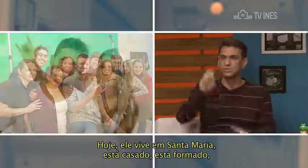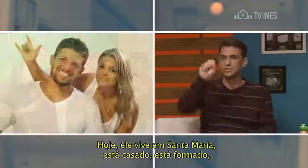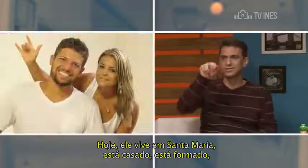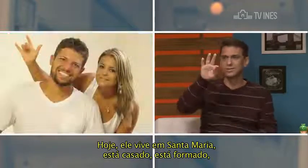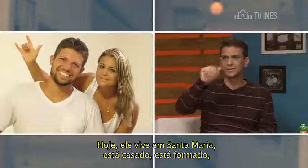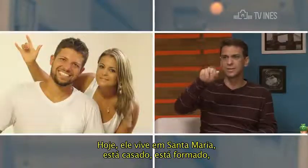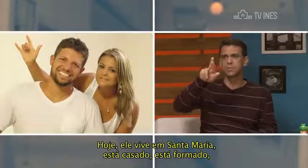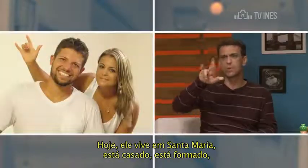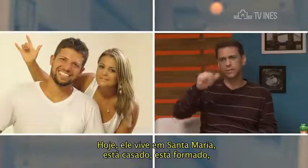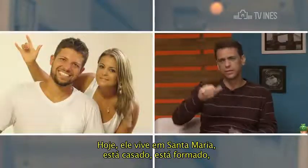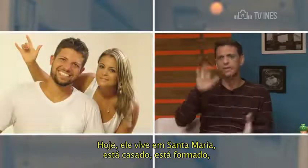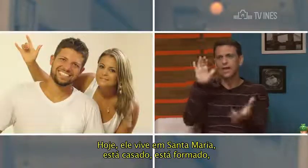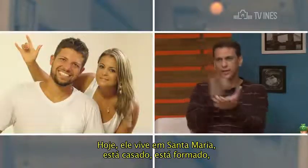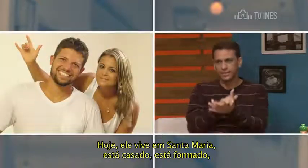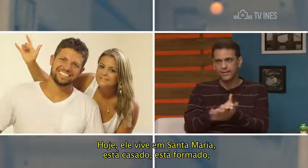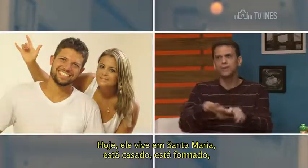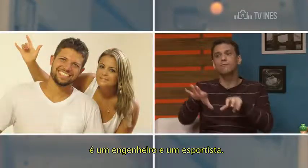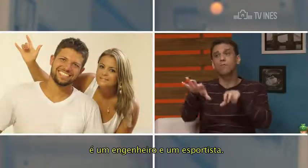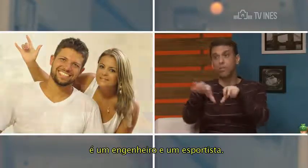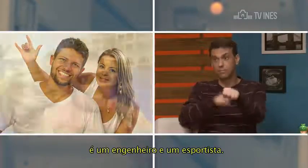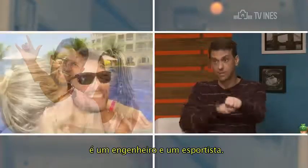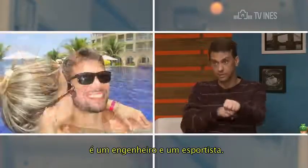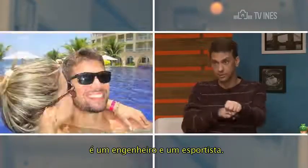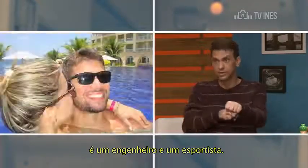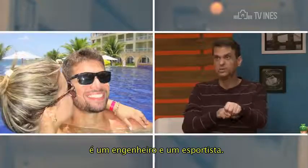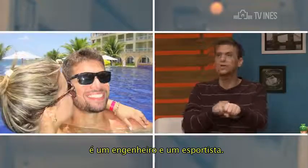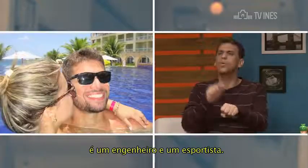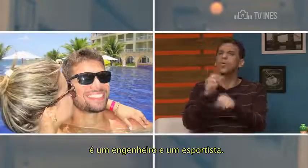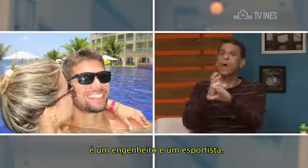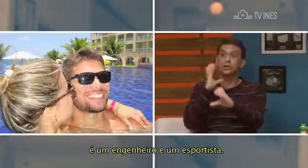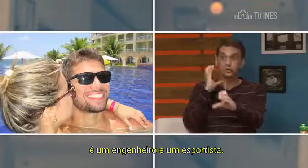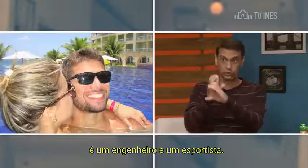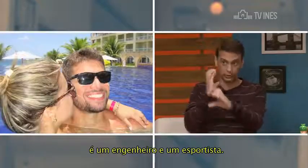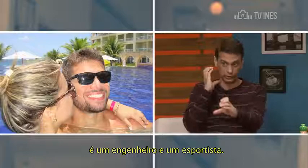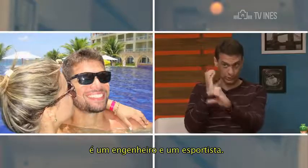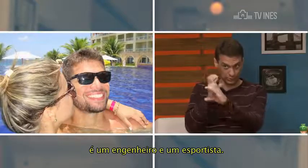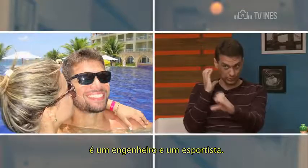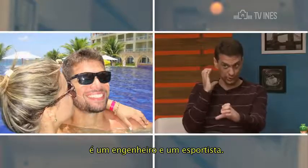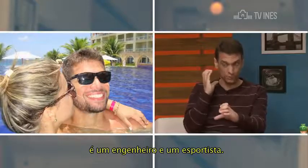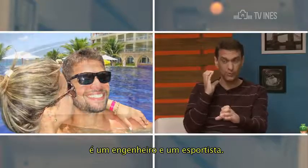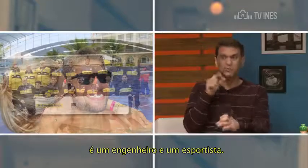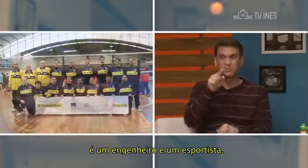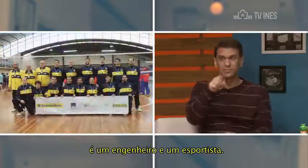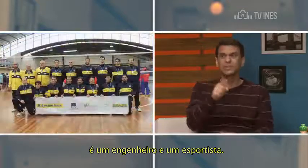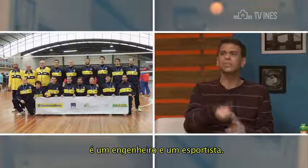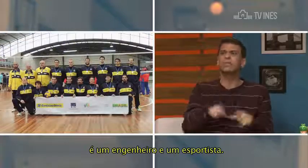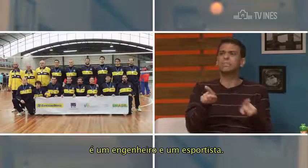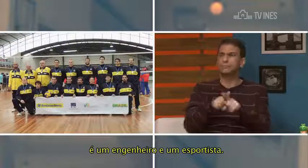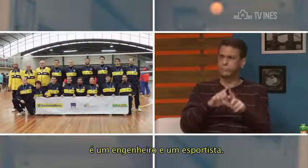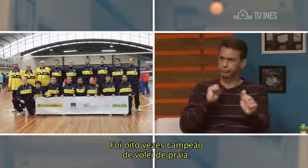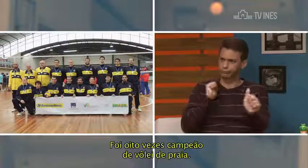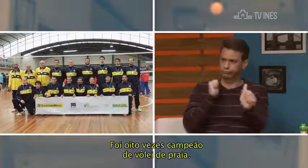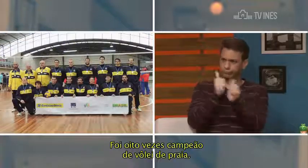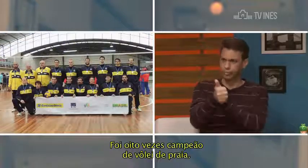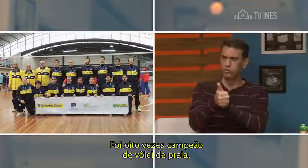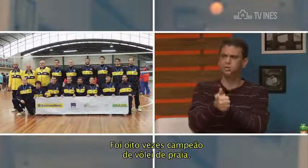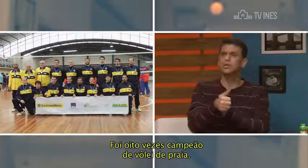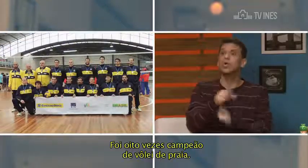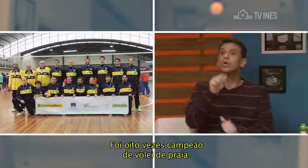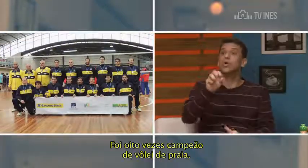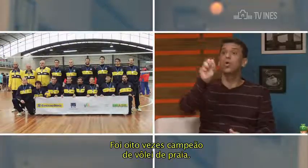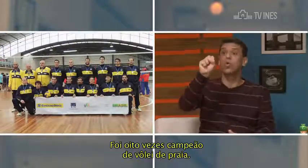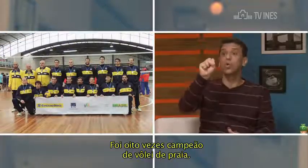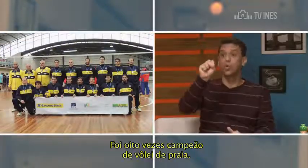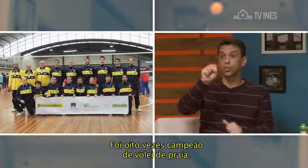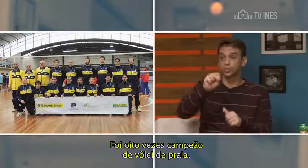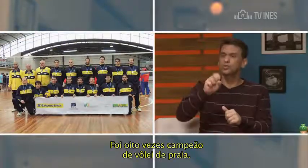está casado, está formado, é um engenheiro e é um esportista, foi 8